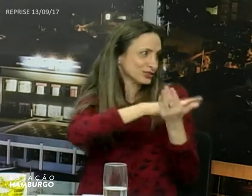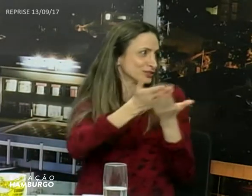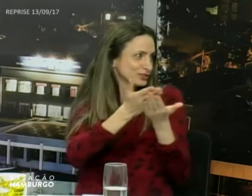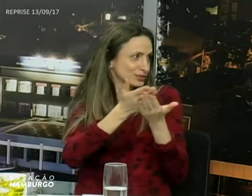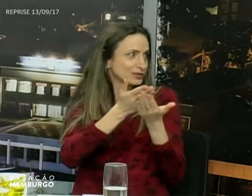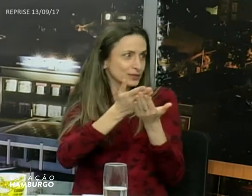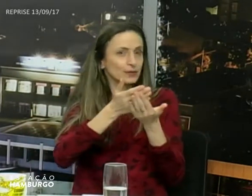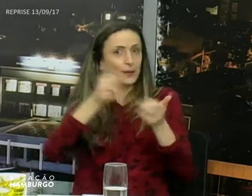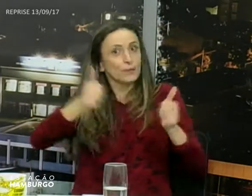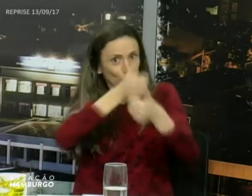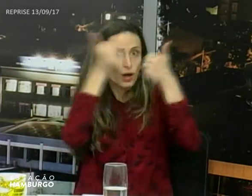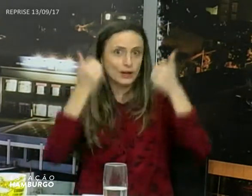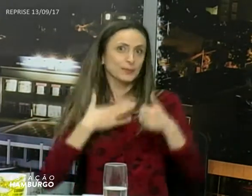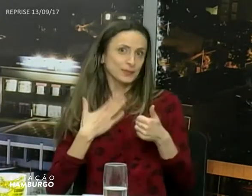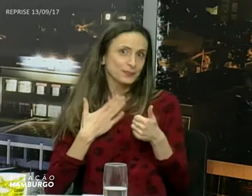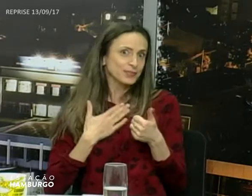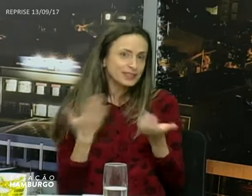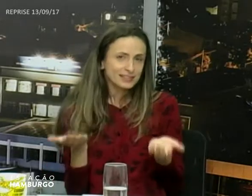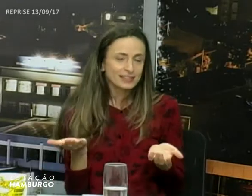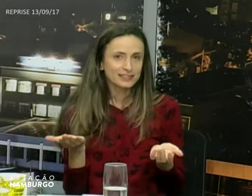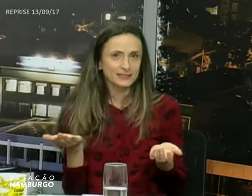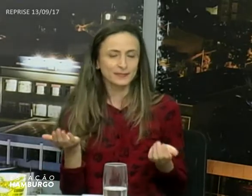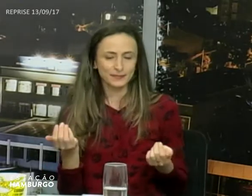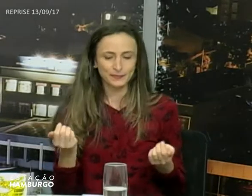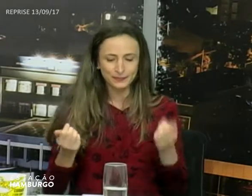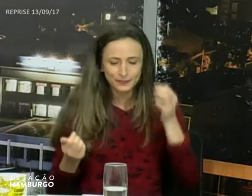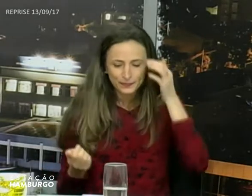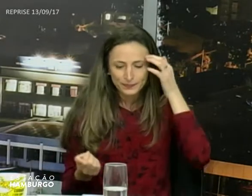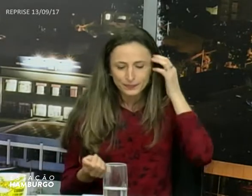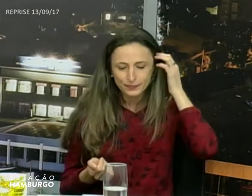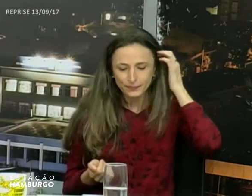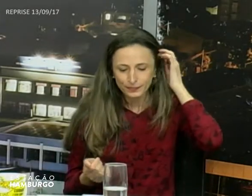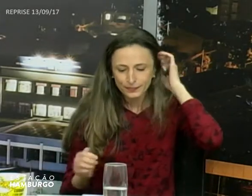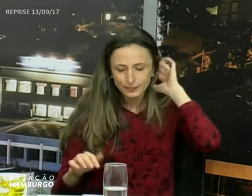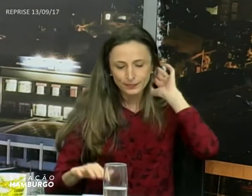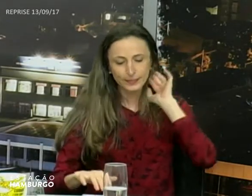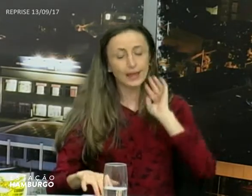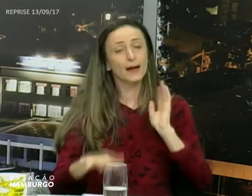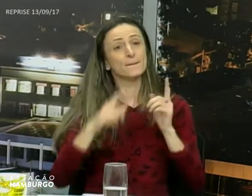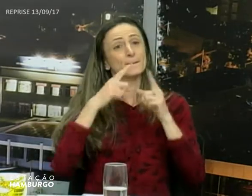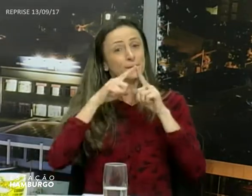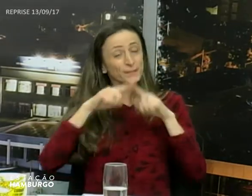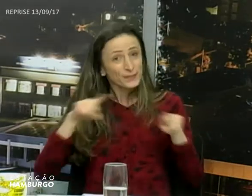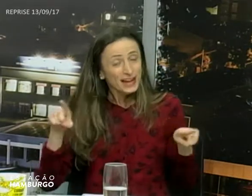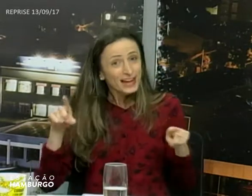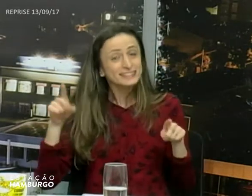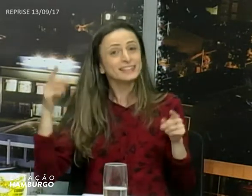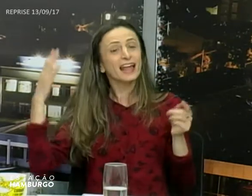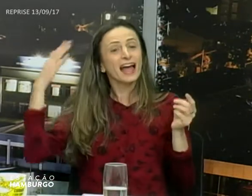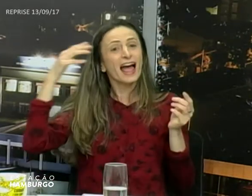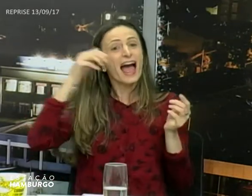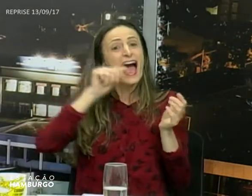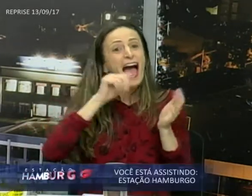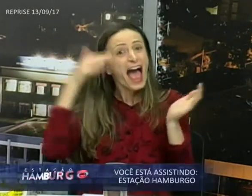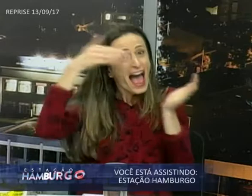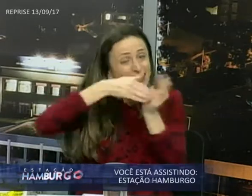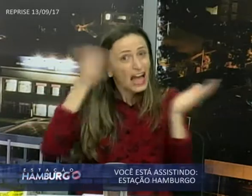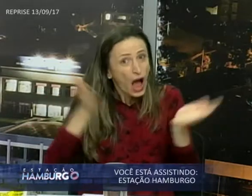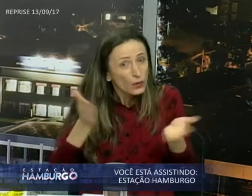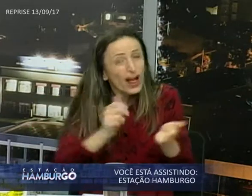um intérprete, com esses aplicativos, com essa evolução tecnológica. Mas,